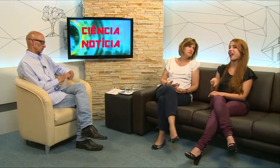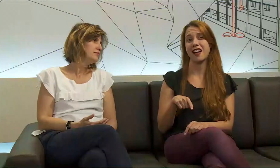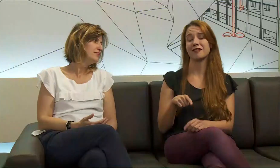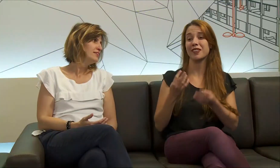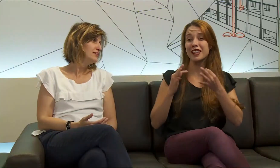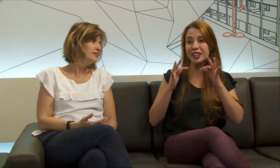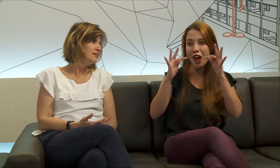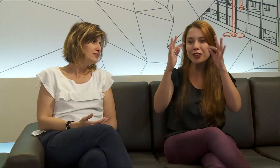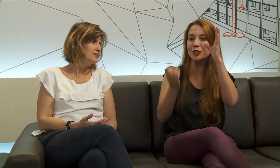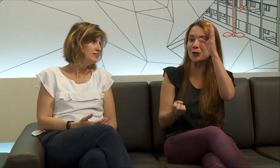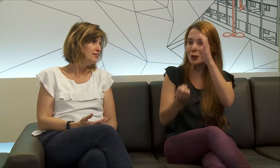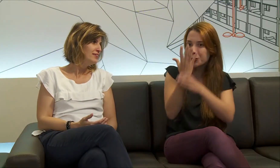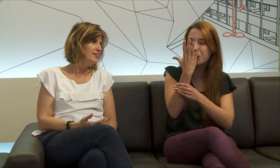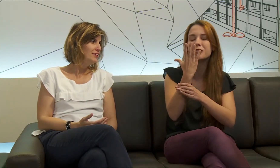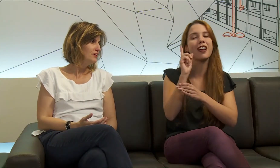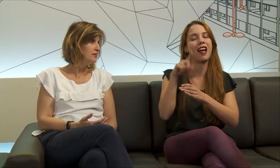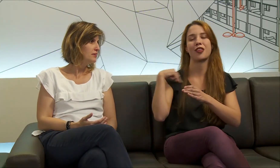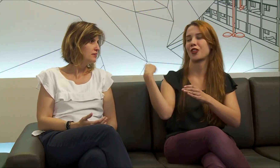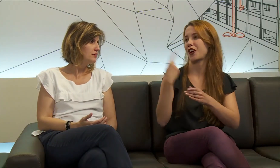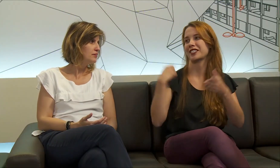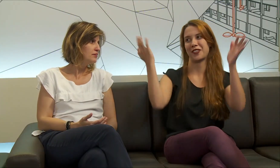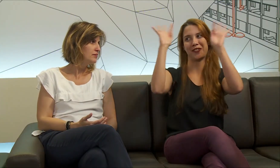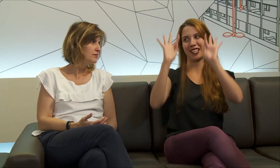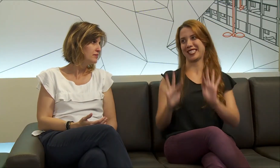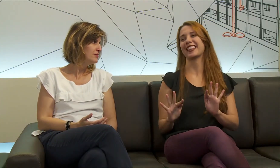A tecnologia, na verdade, ela surge